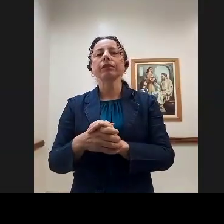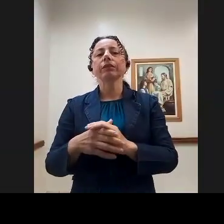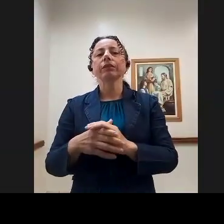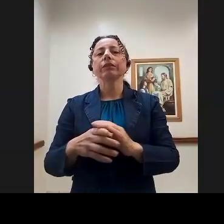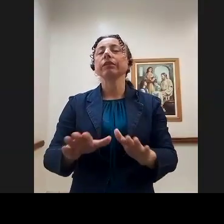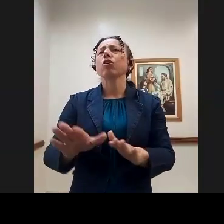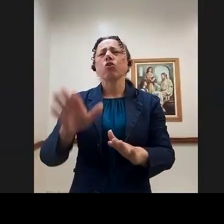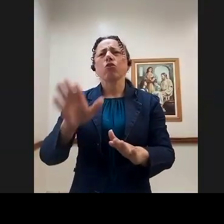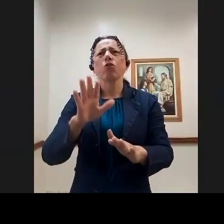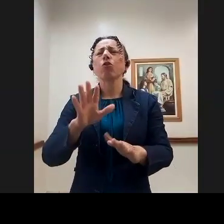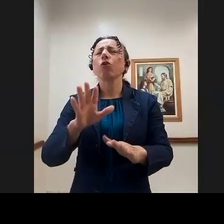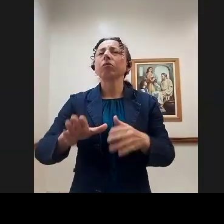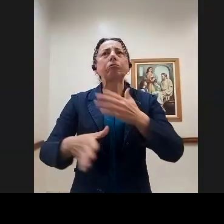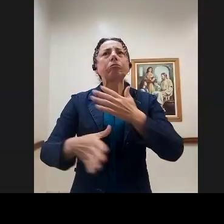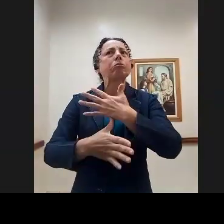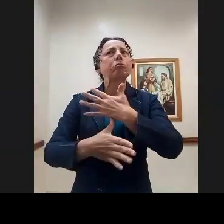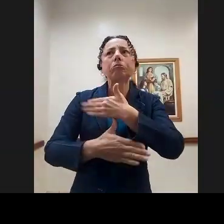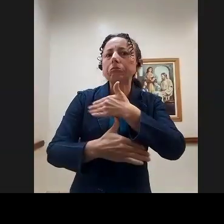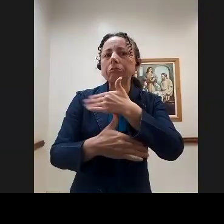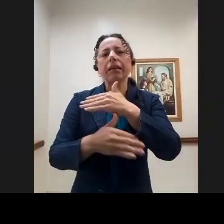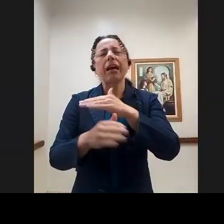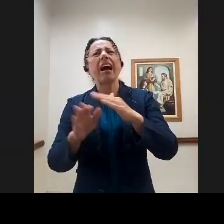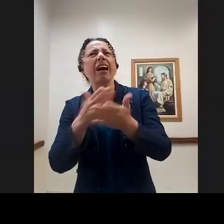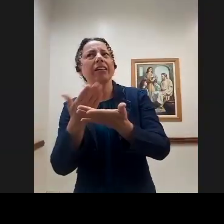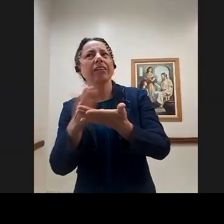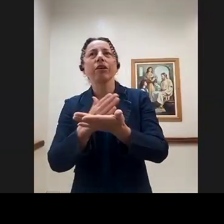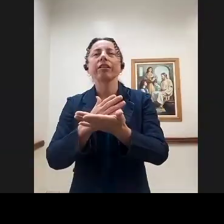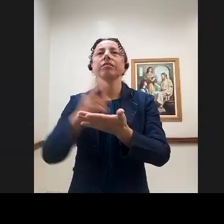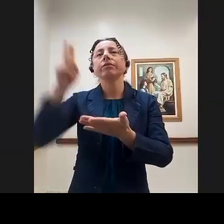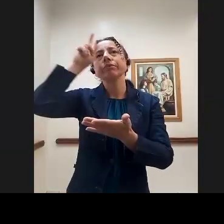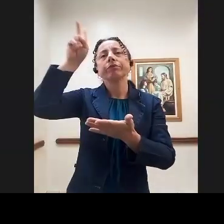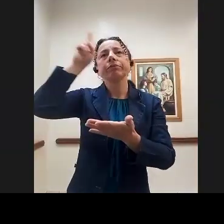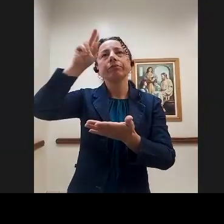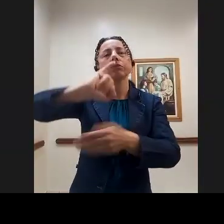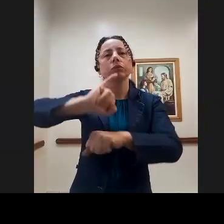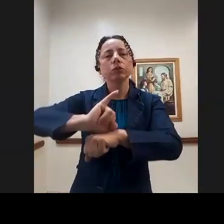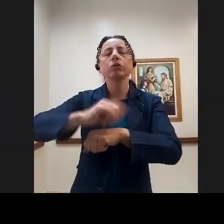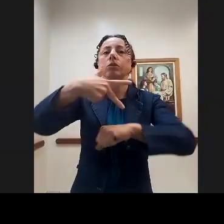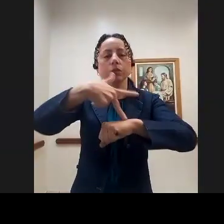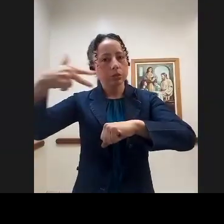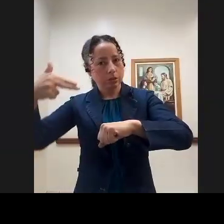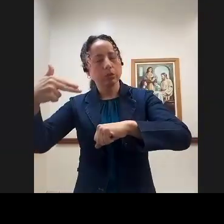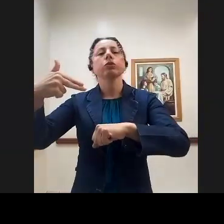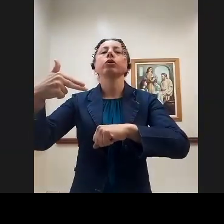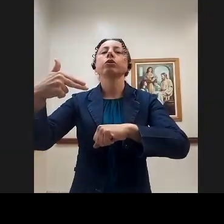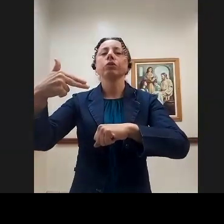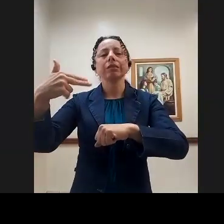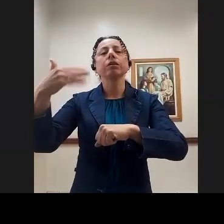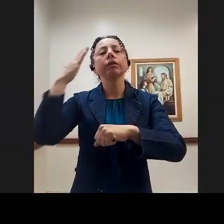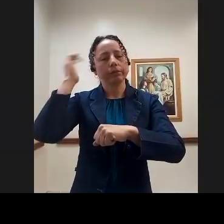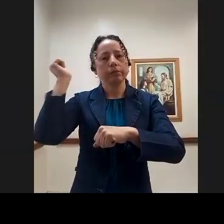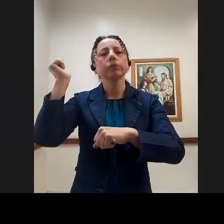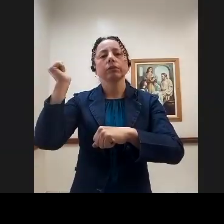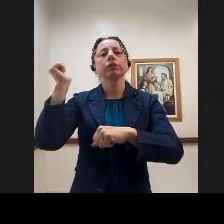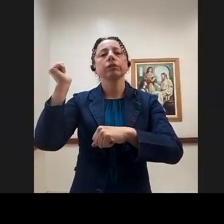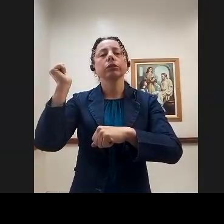perdido com a história da igreja e com os sentimentos que eu tinha. Sei que esse é o sacerdócio de Deus. Sei que eu sou imperfeito, mas que eu